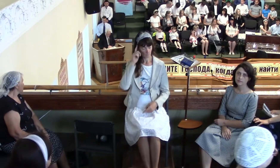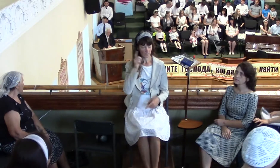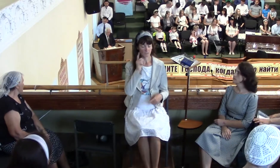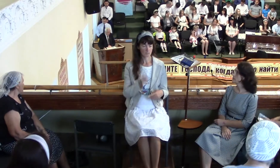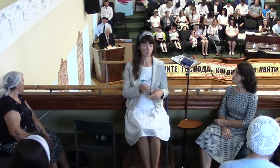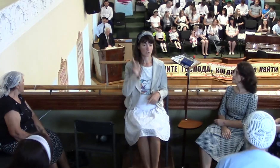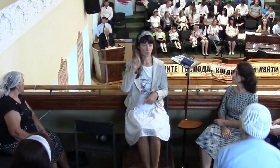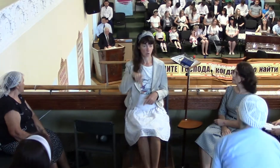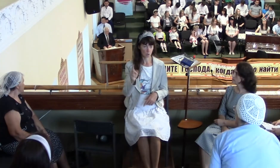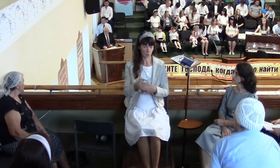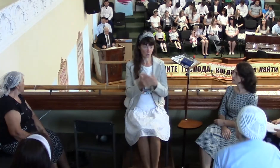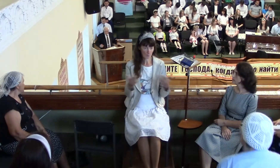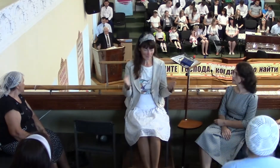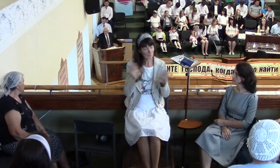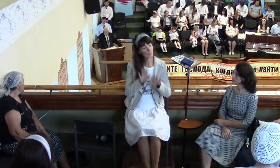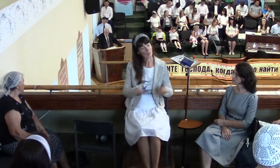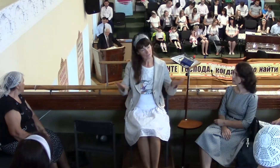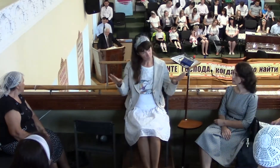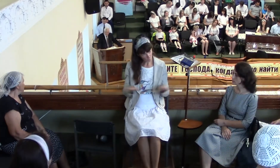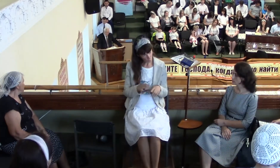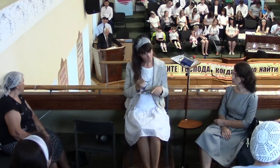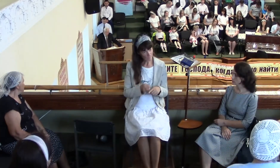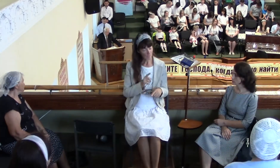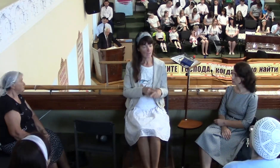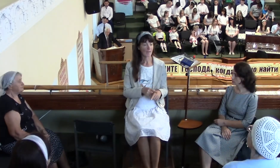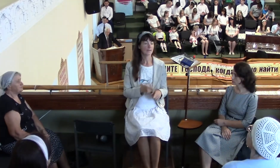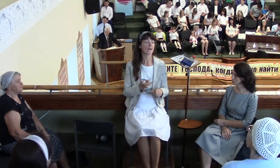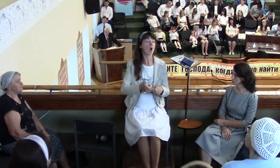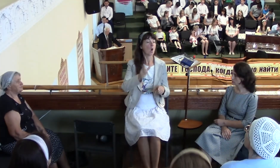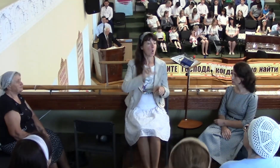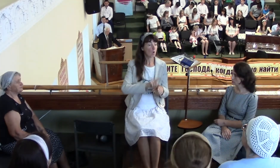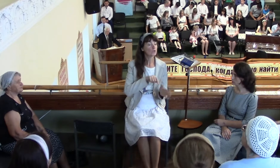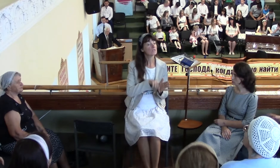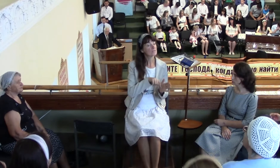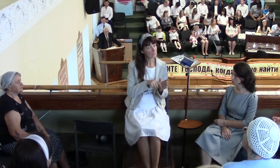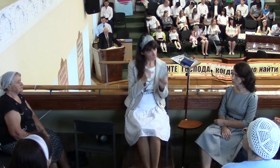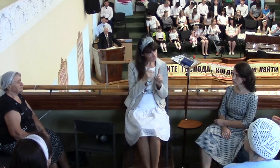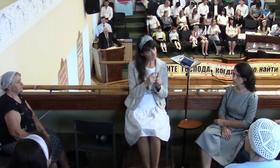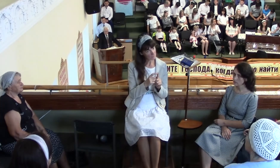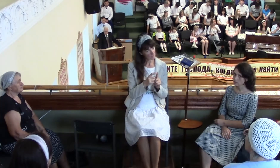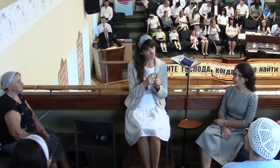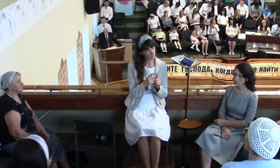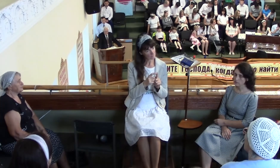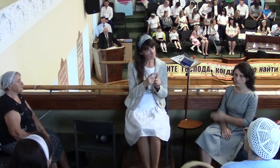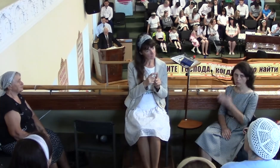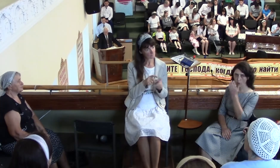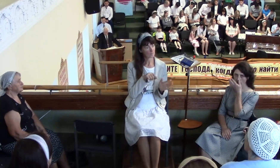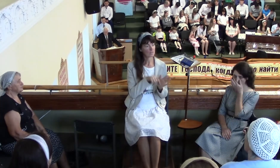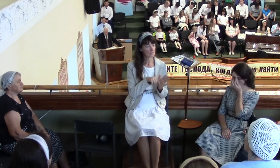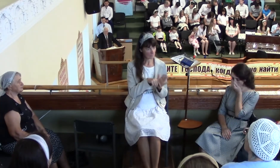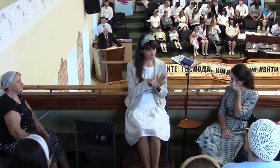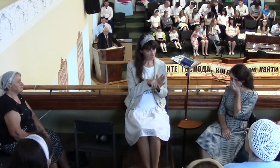то, что мы поем, это очень и очень значительные слова. Потому что действительно все,